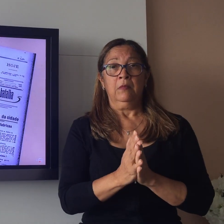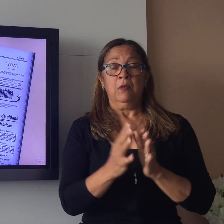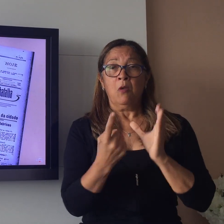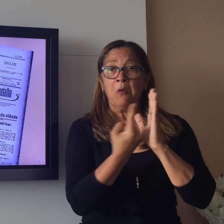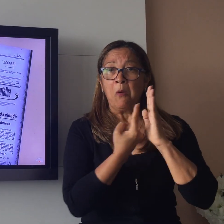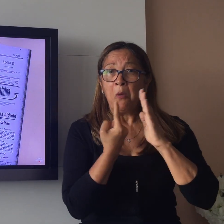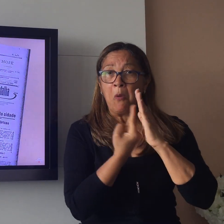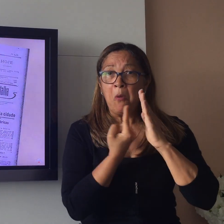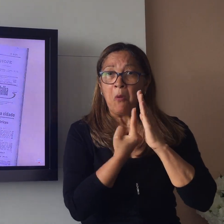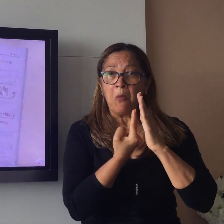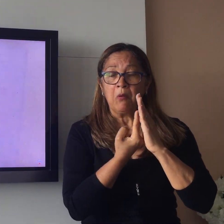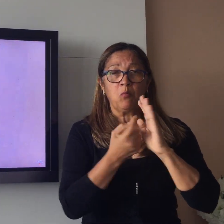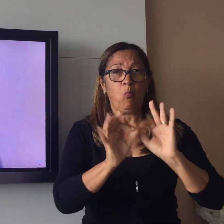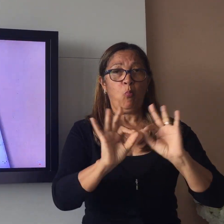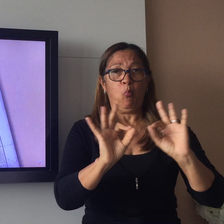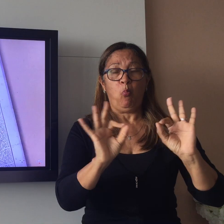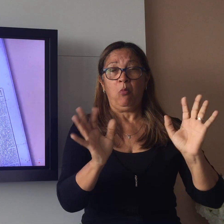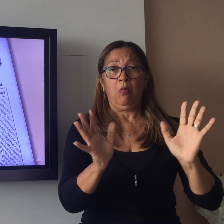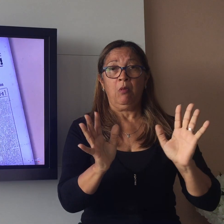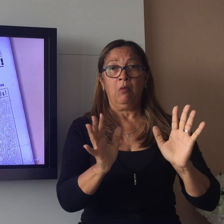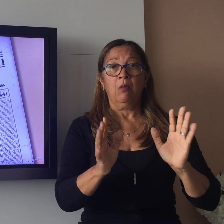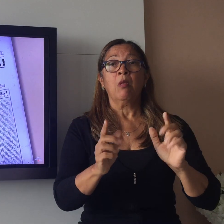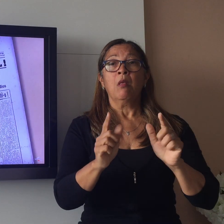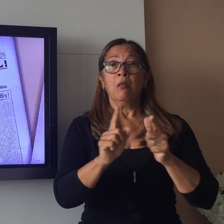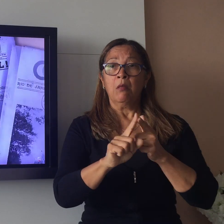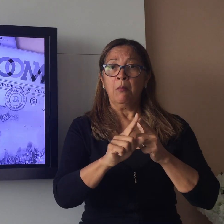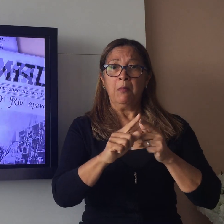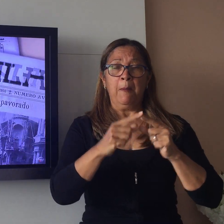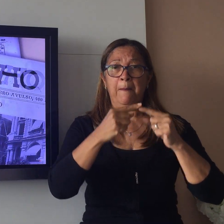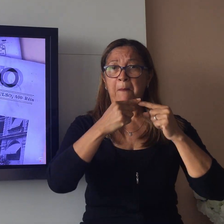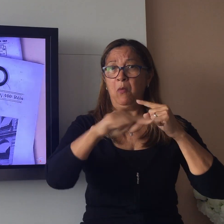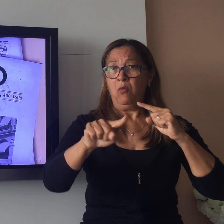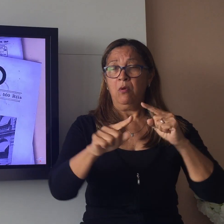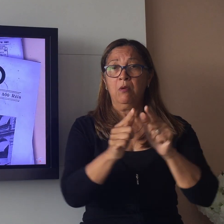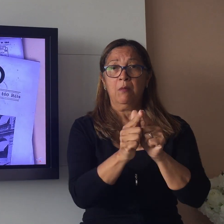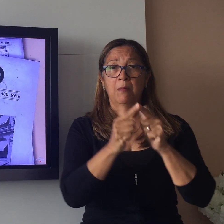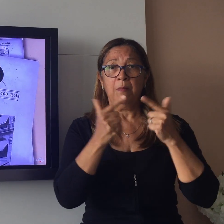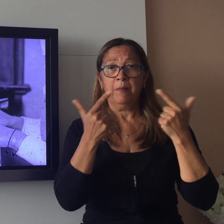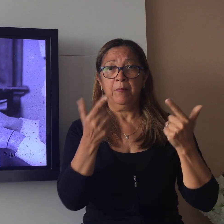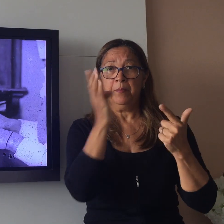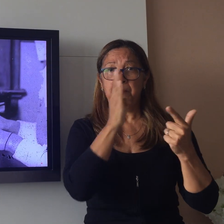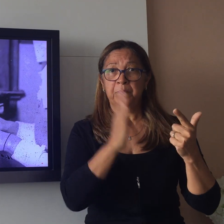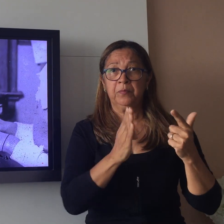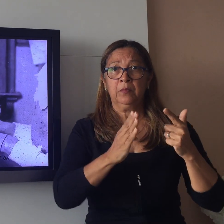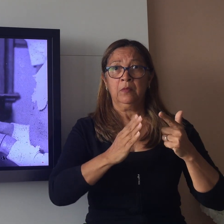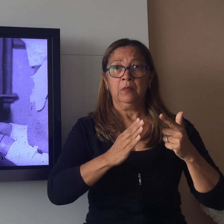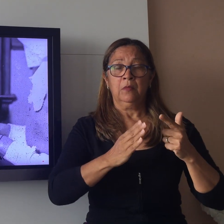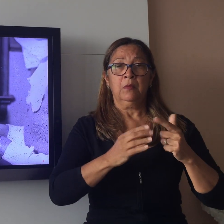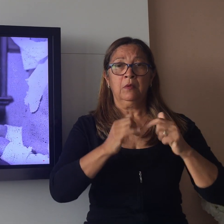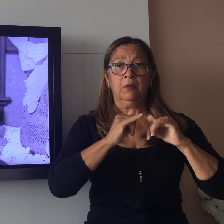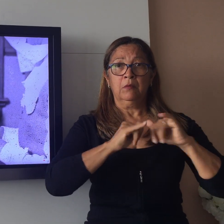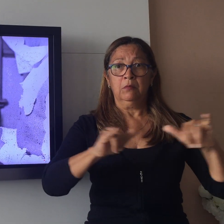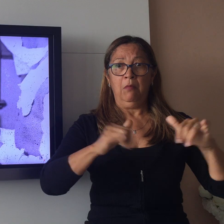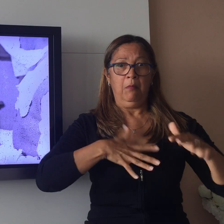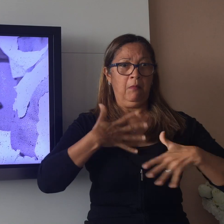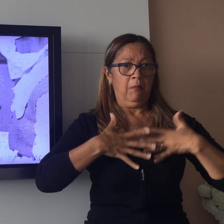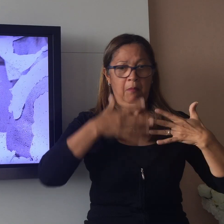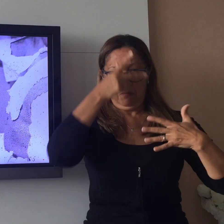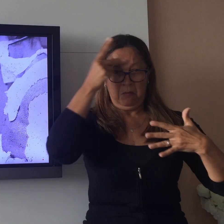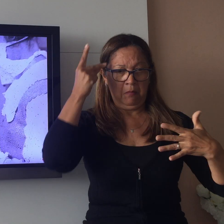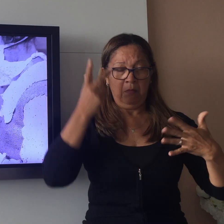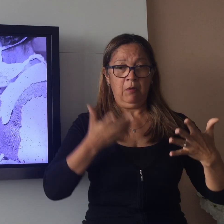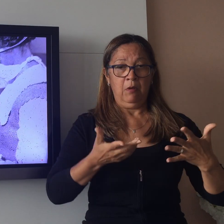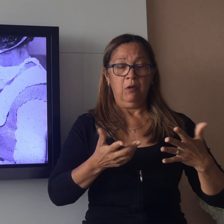e ainda propõe censurar a imprensa brasileira, que leva pânico à população. Mas são justamente